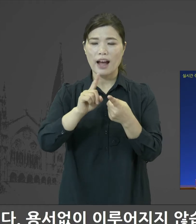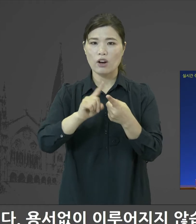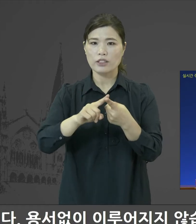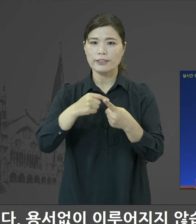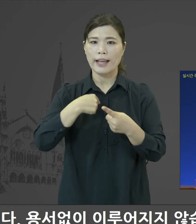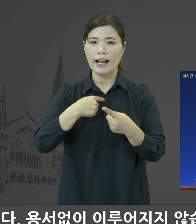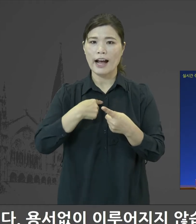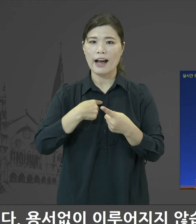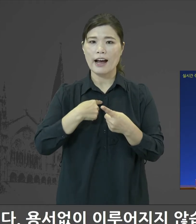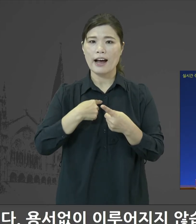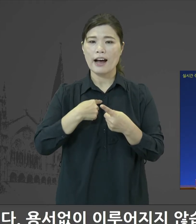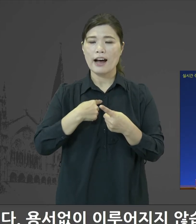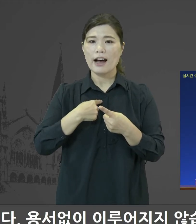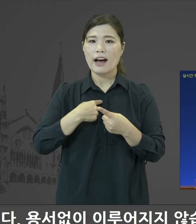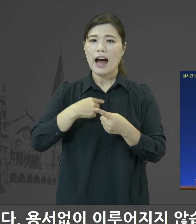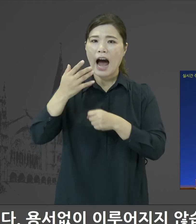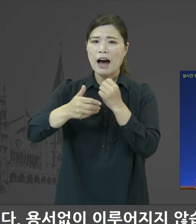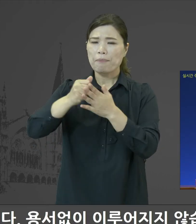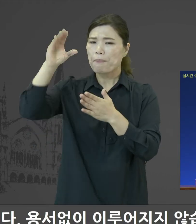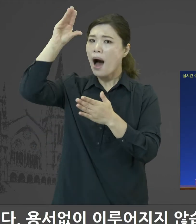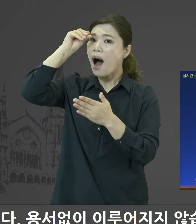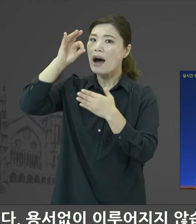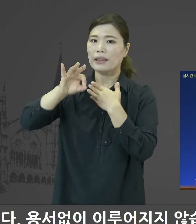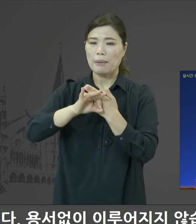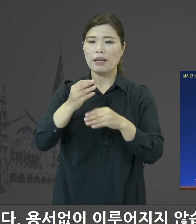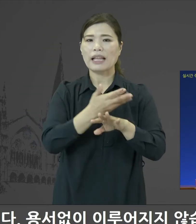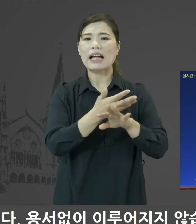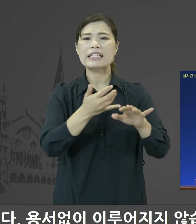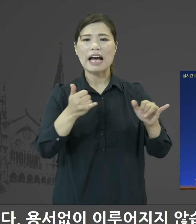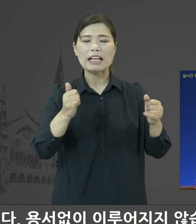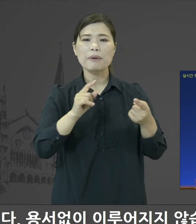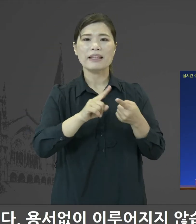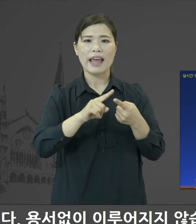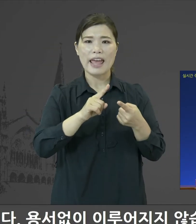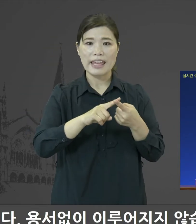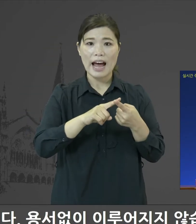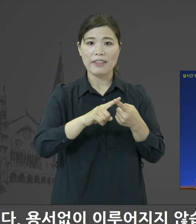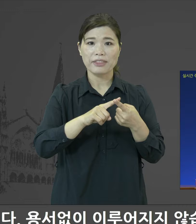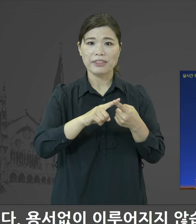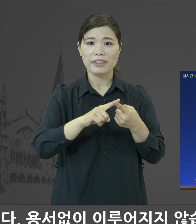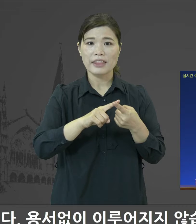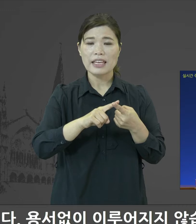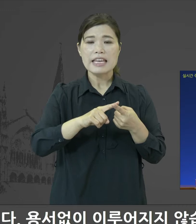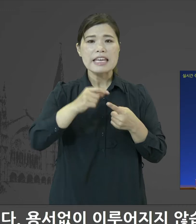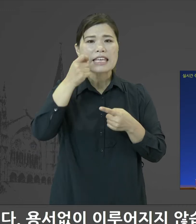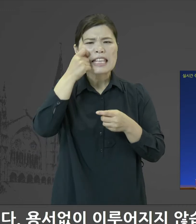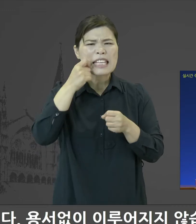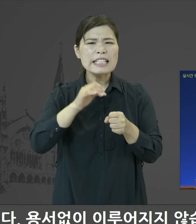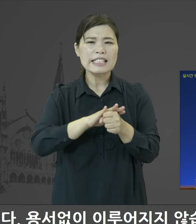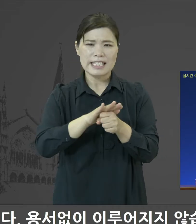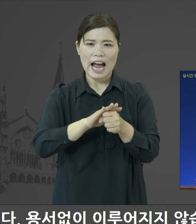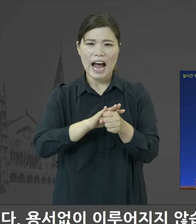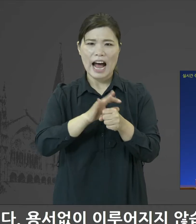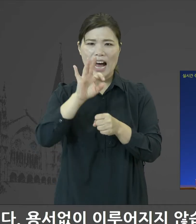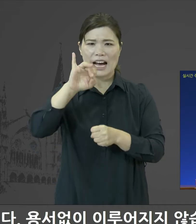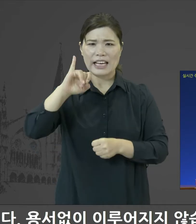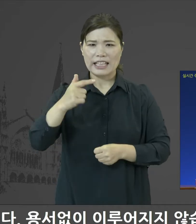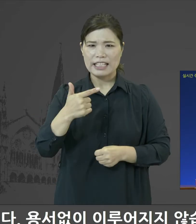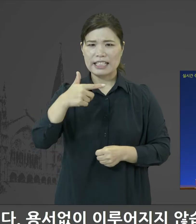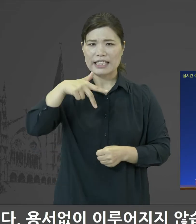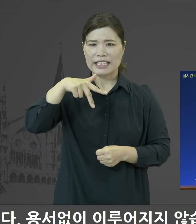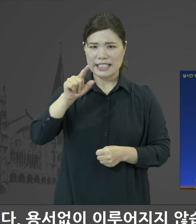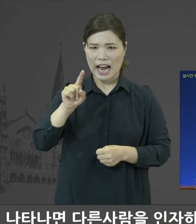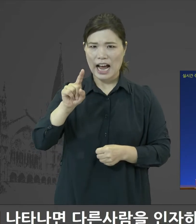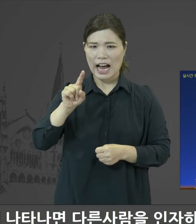사람들을 인자하게 대한다라고 말씀드렸습니다. 인자하다는 말이 그리스도라는 말과 발음이 아주 비슷하기 때문에